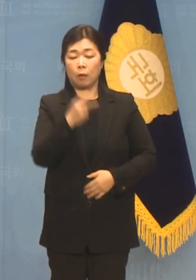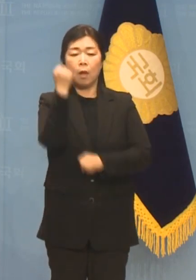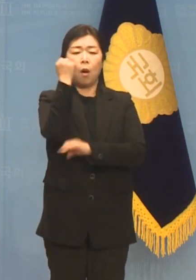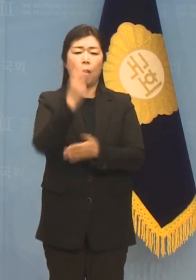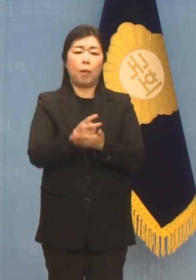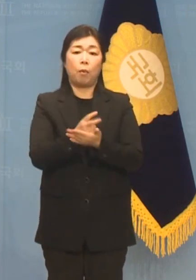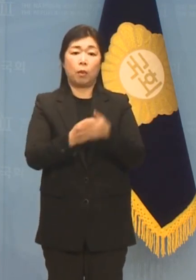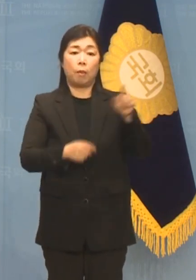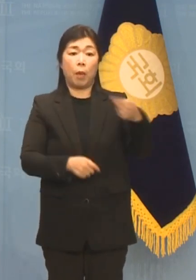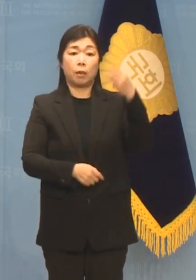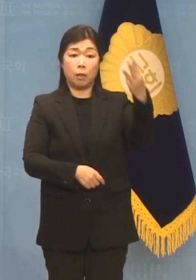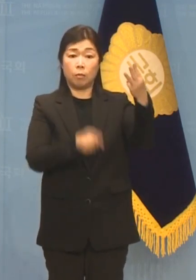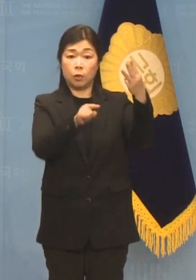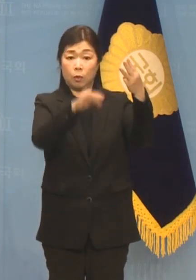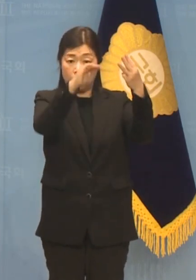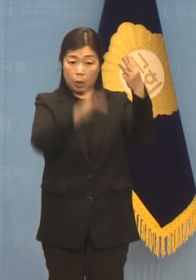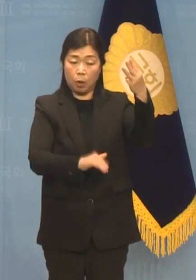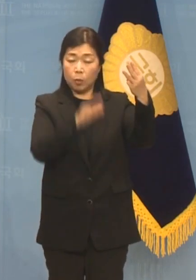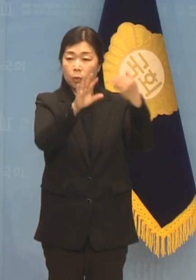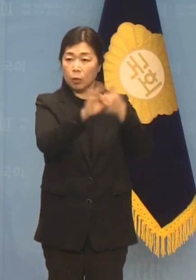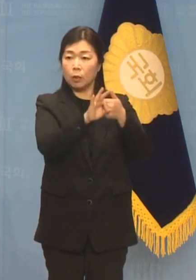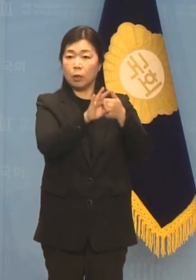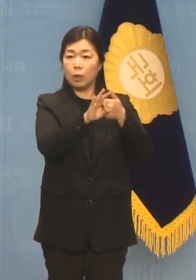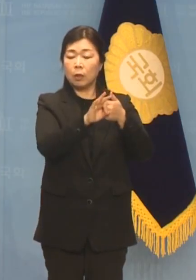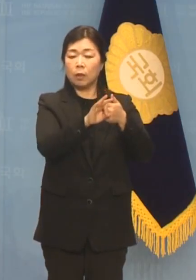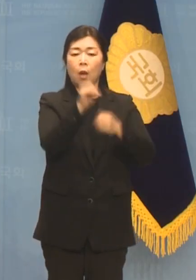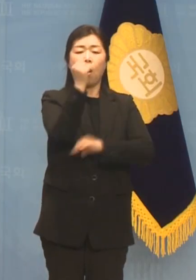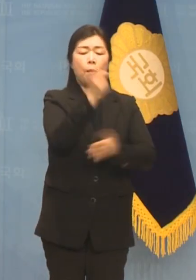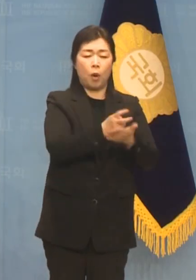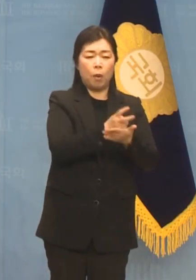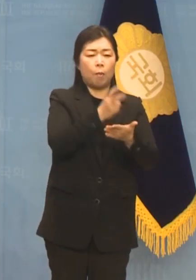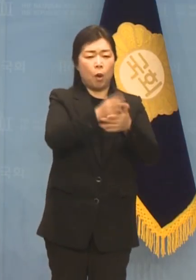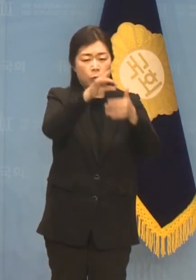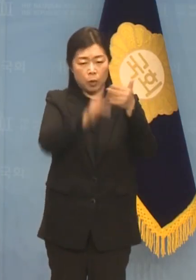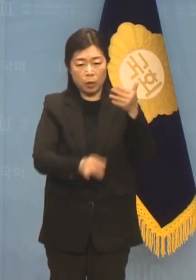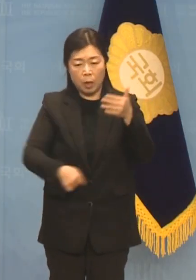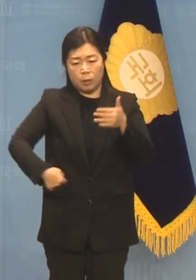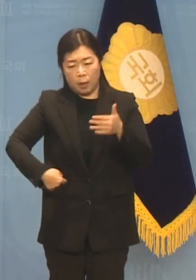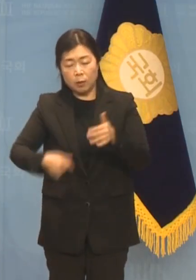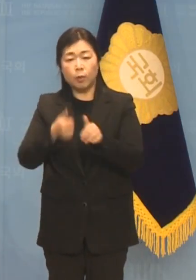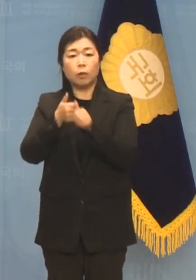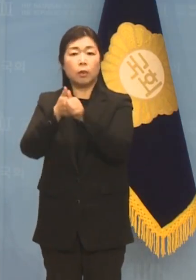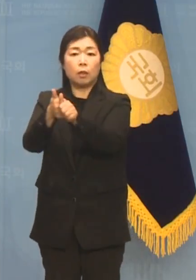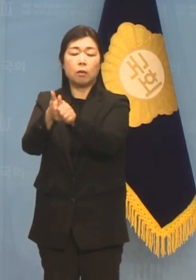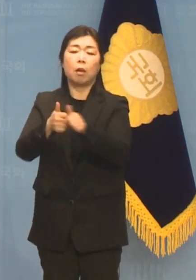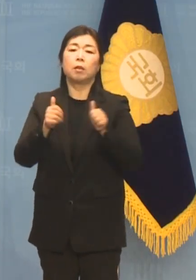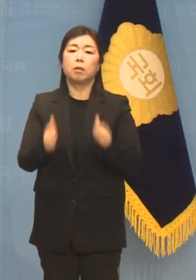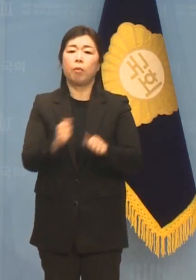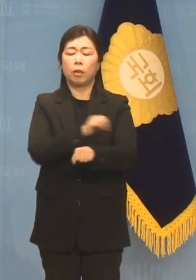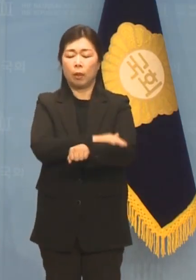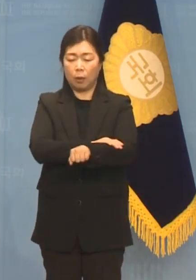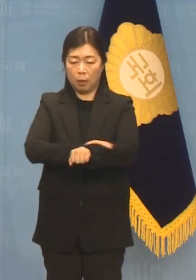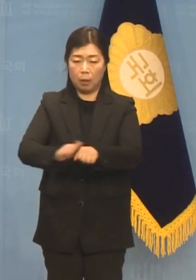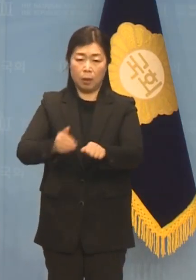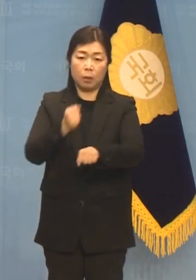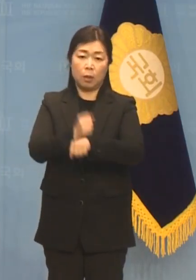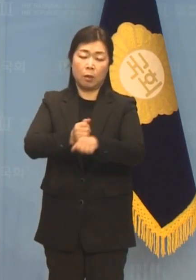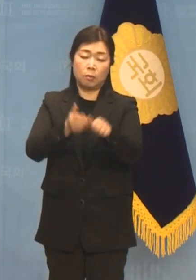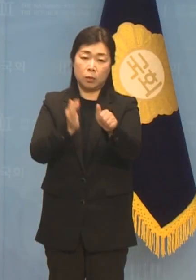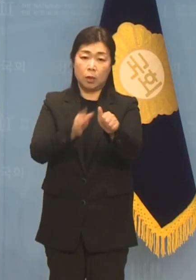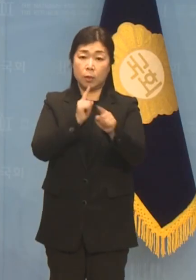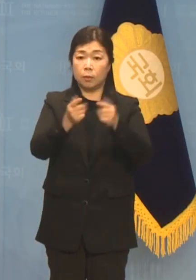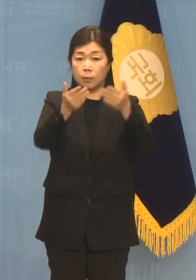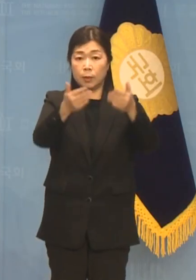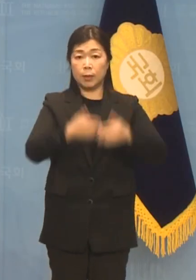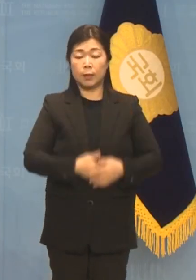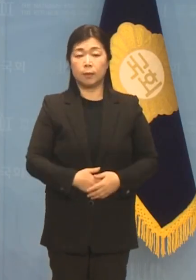헌법 103조의 헌법과 법률 그리고 양심에 따라 재판해 주실 것을